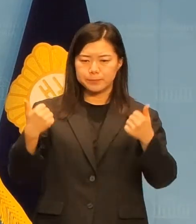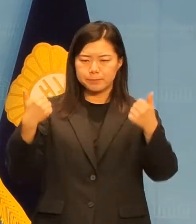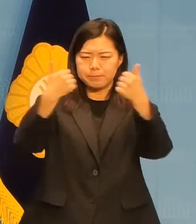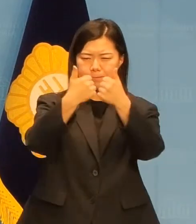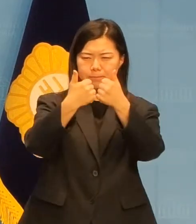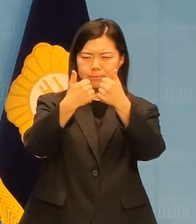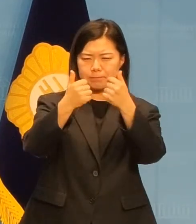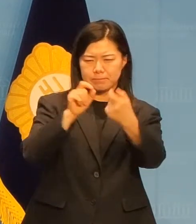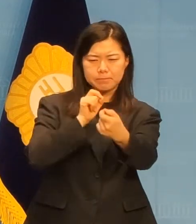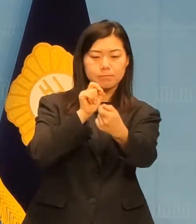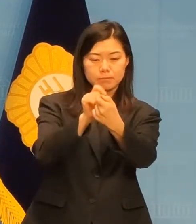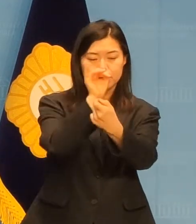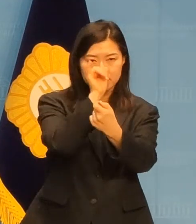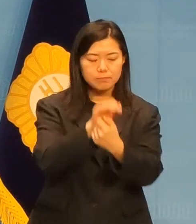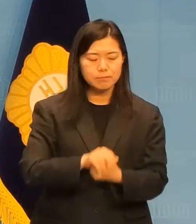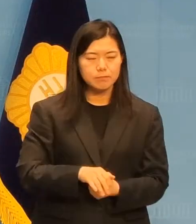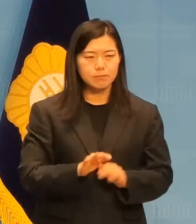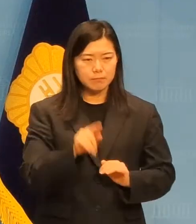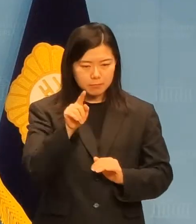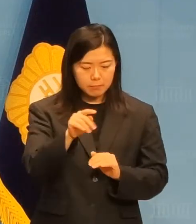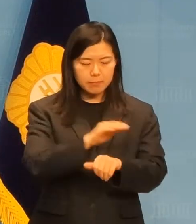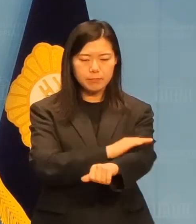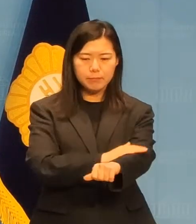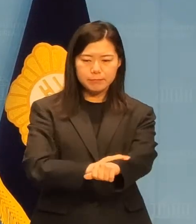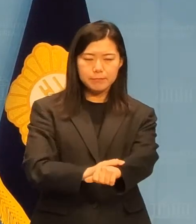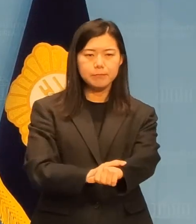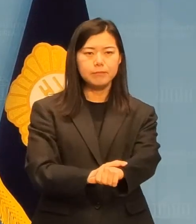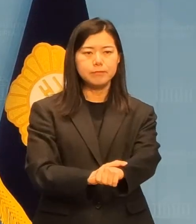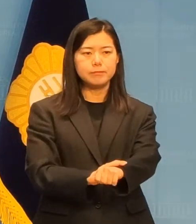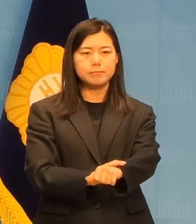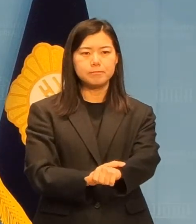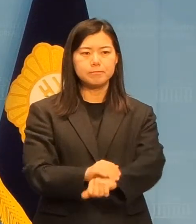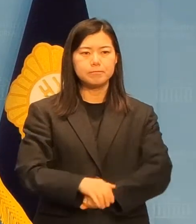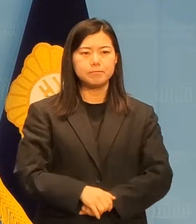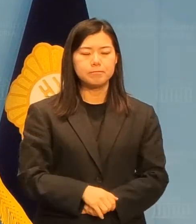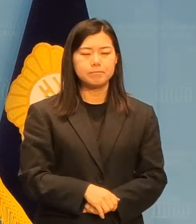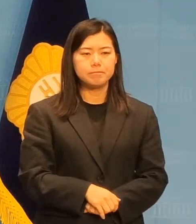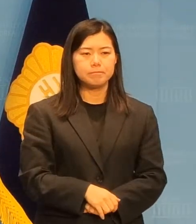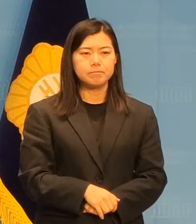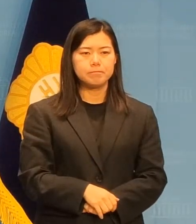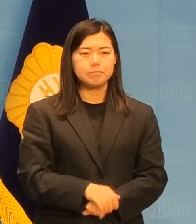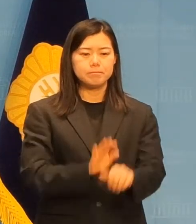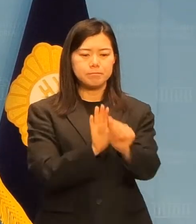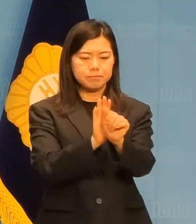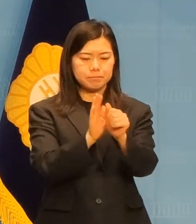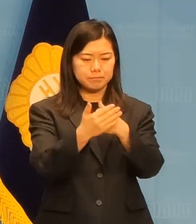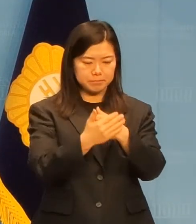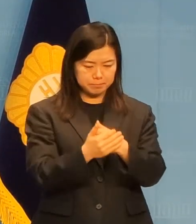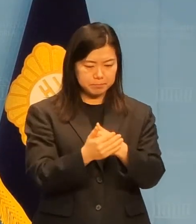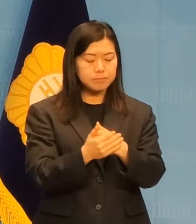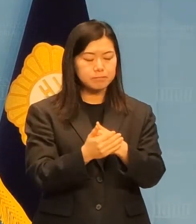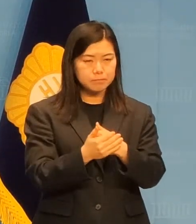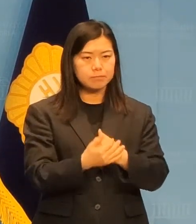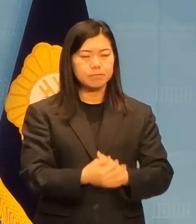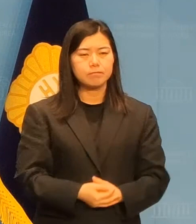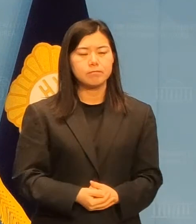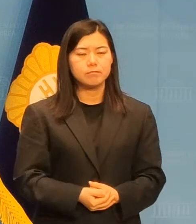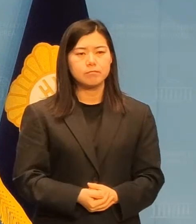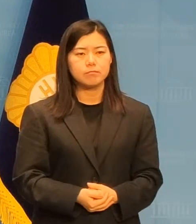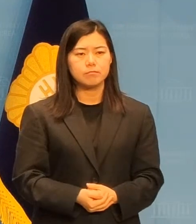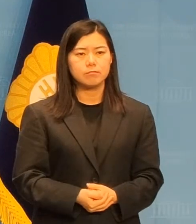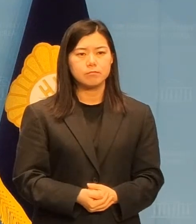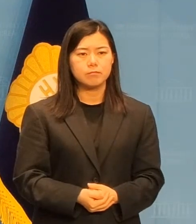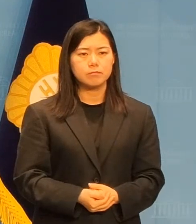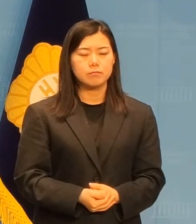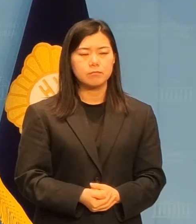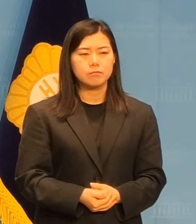앞두고 있는데, 이를 발전적으로 저희들이 협력하는 관계를 통해서